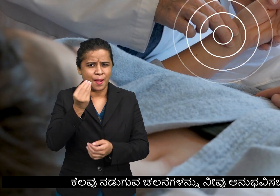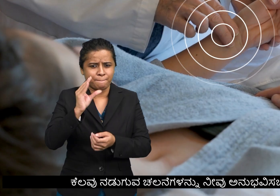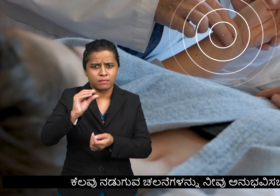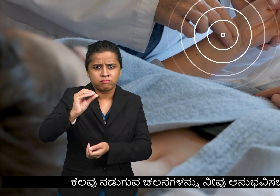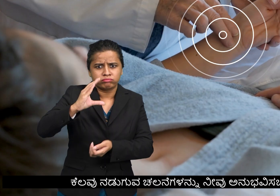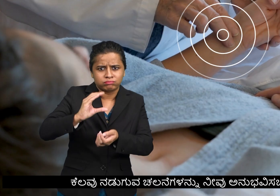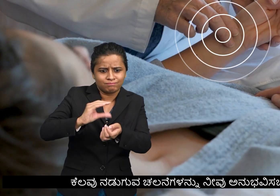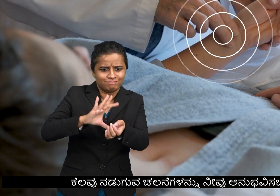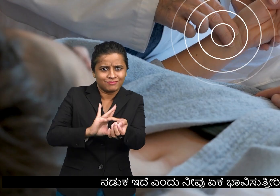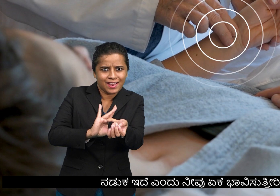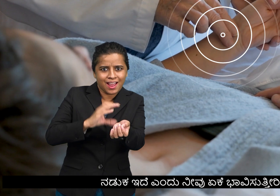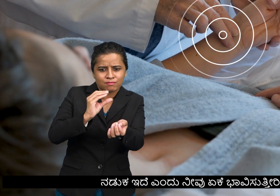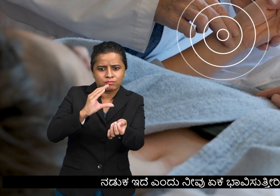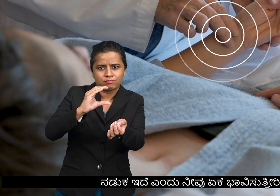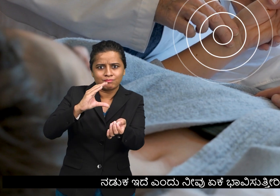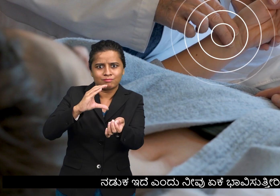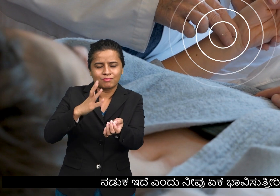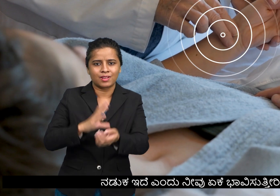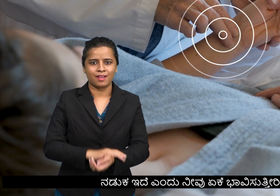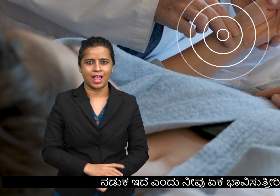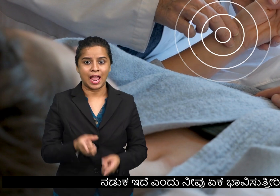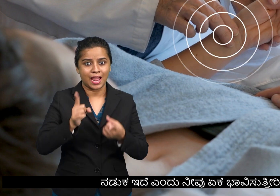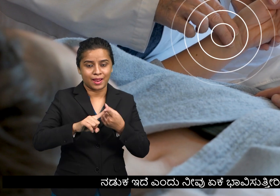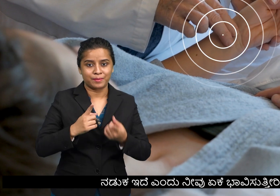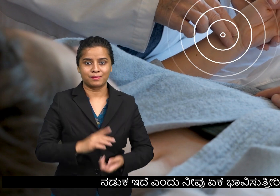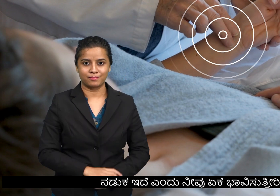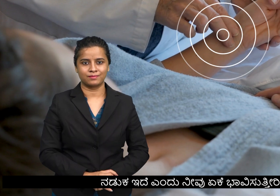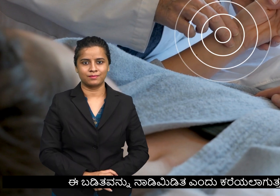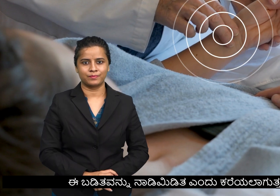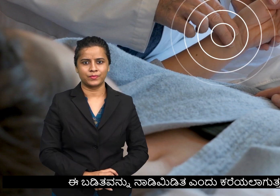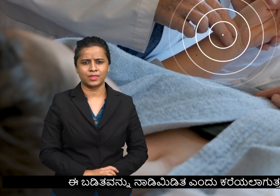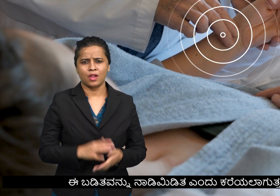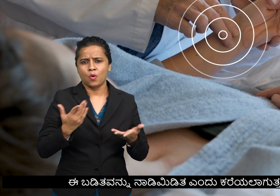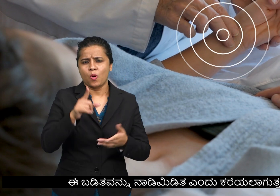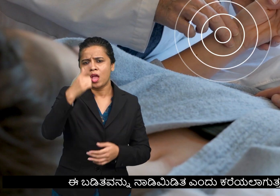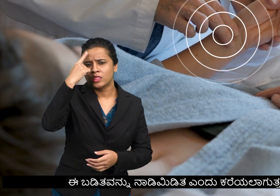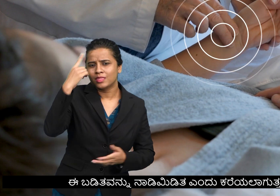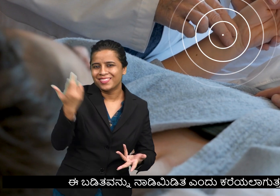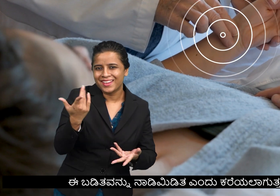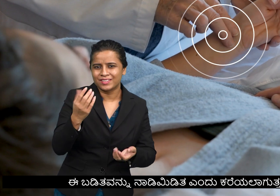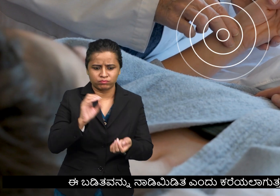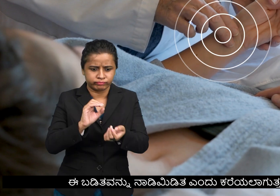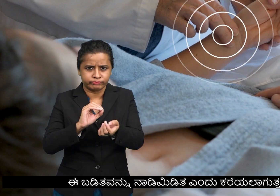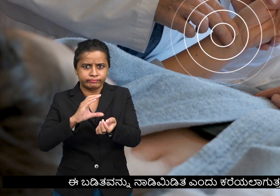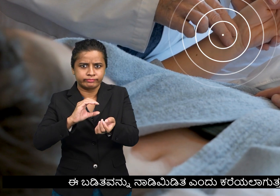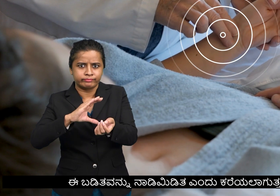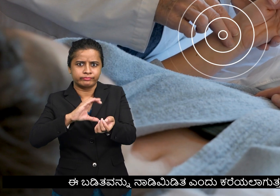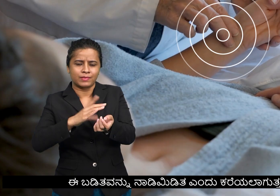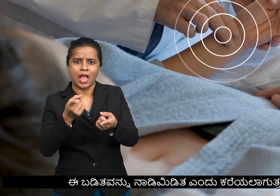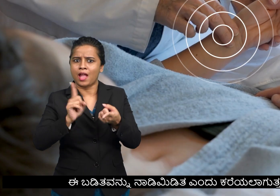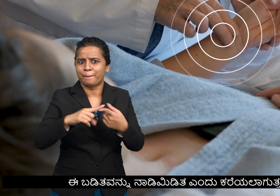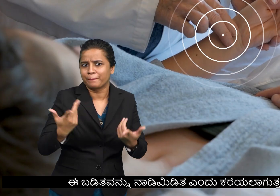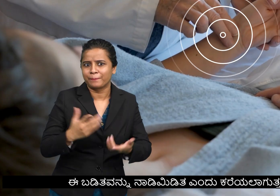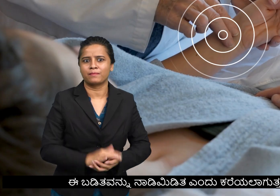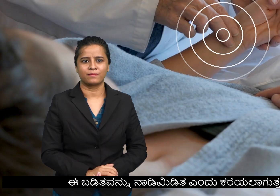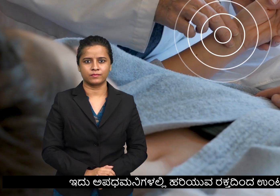ನೀವು ಅನುಭವಿಸಬಹುದೇ? ನಡುಕ ಇದೆ ಎಂದು ನೀವು ಏಕೆ ಭಾವಿಸುತ್ತಿದ್ದೀರಿ? ಈ ಬಡಿತವನ್ನು ನಾಡಿ ಮಿಡಿತ ಎಂದು